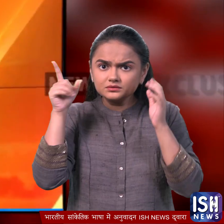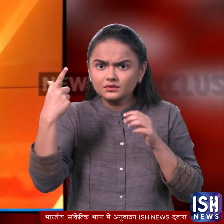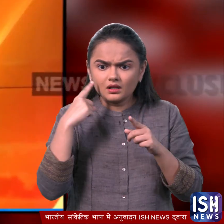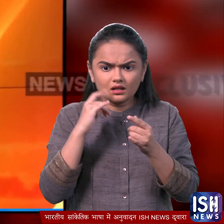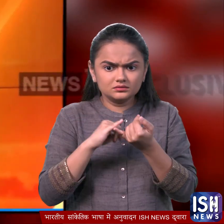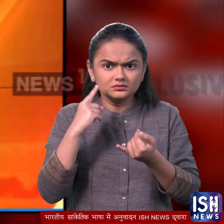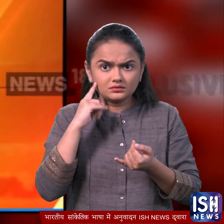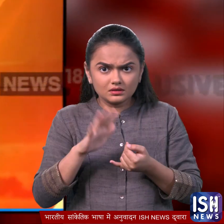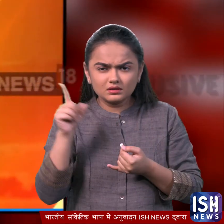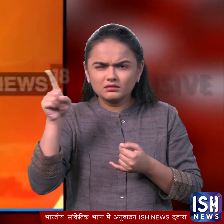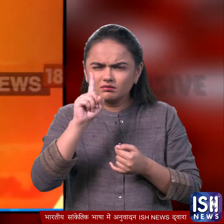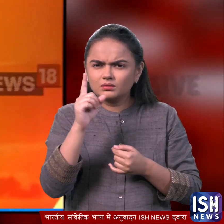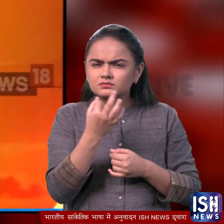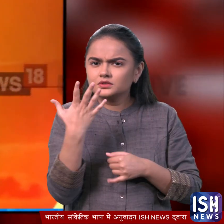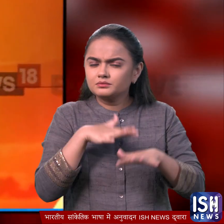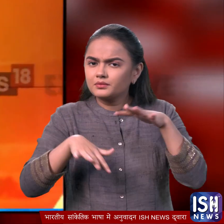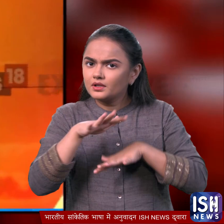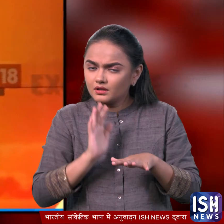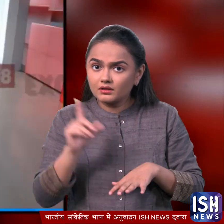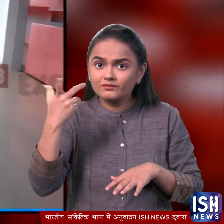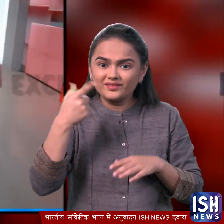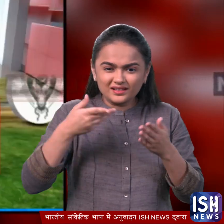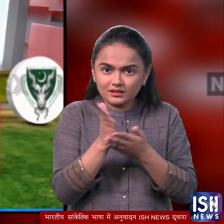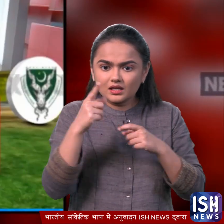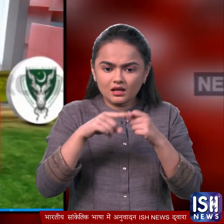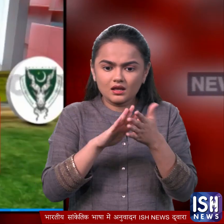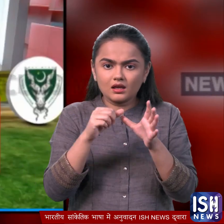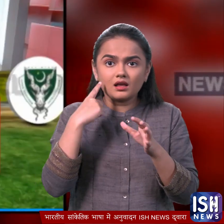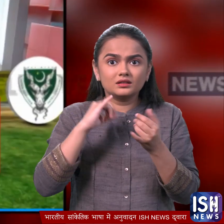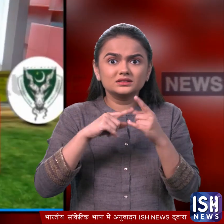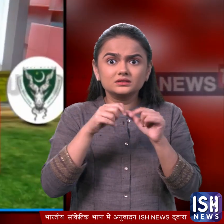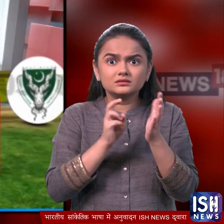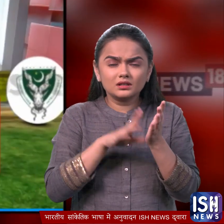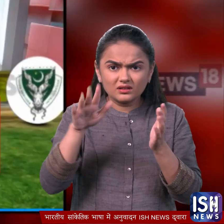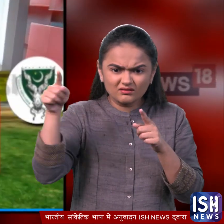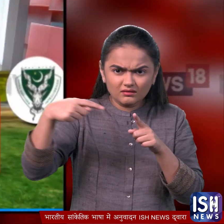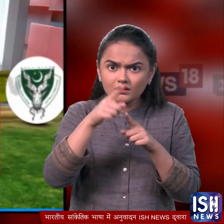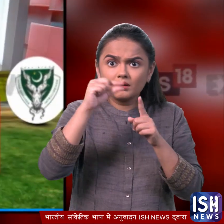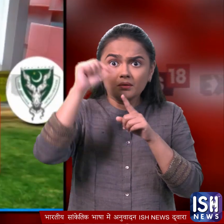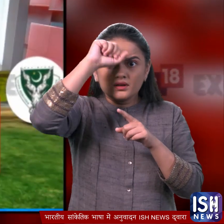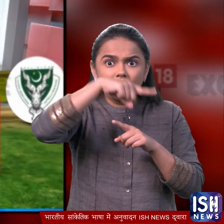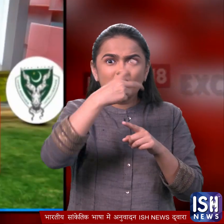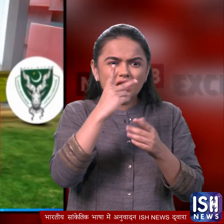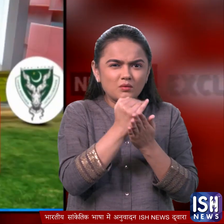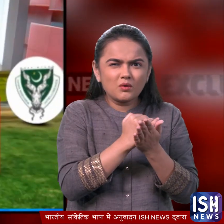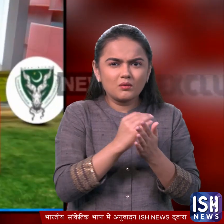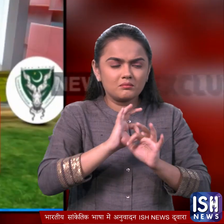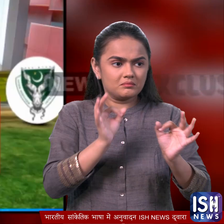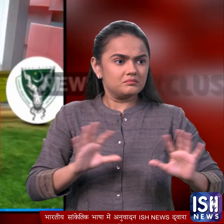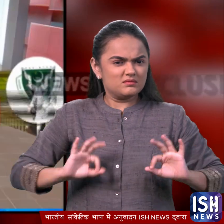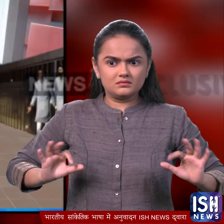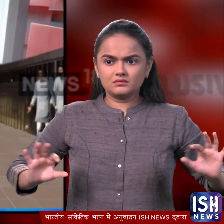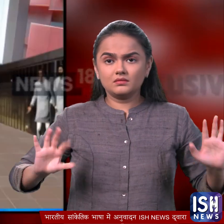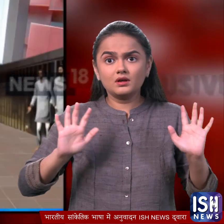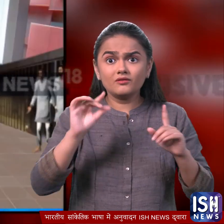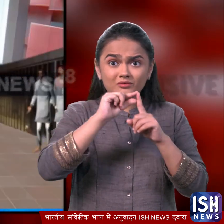खुफिया एजेंसी आईएसआई ने एक खास प्लान बनाया है, जिसके तहत खालिस्तान के मुद्दे को हवा देने के लिए पंजाब में कई दस्ते एक्टिव किए गए। साथ